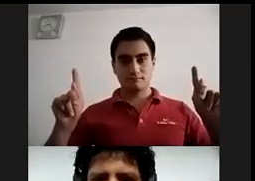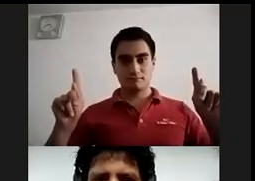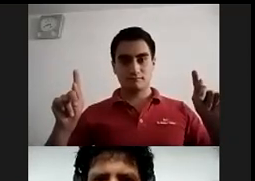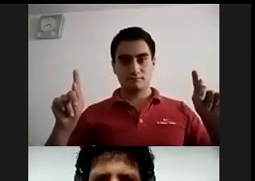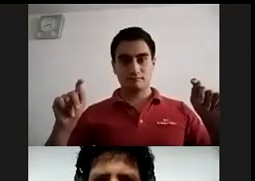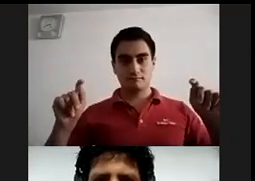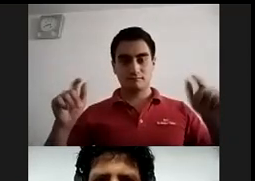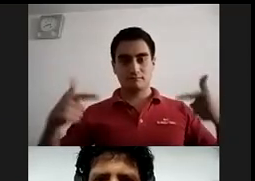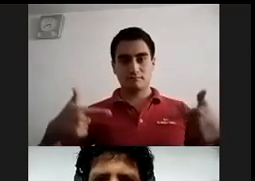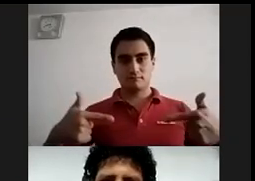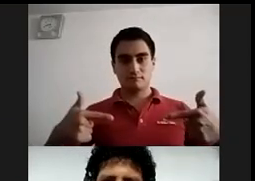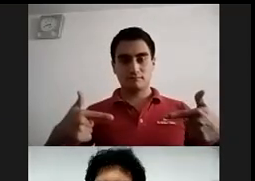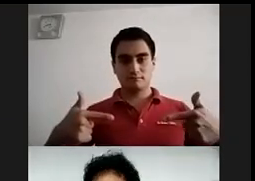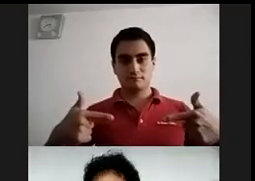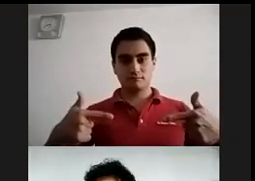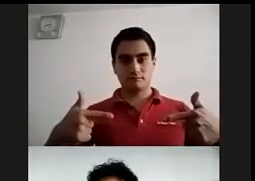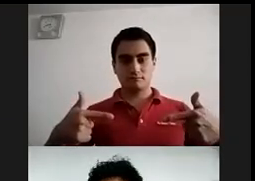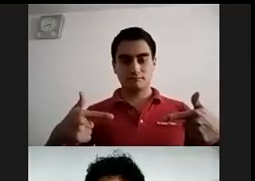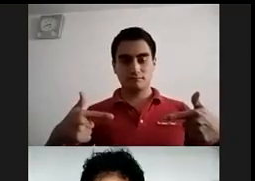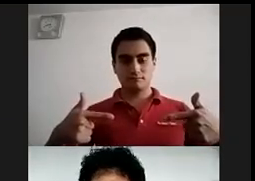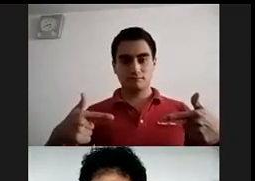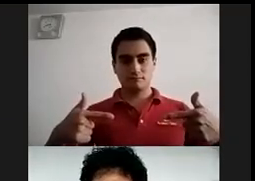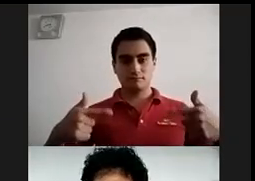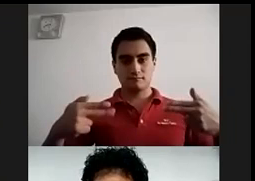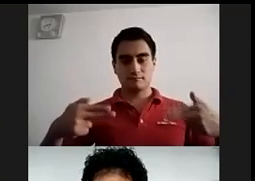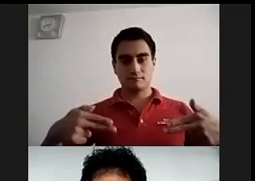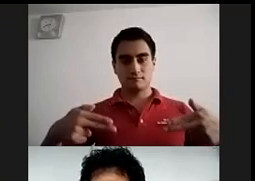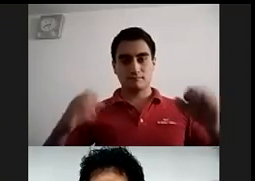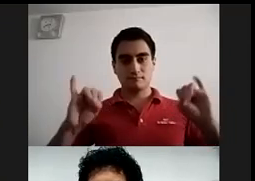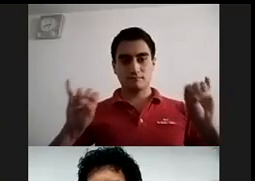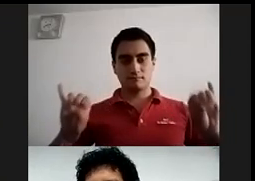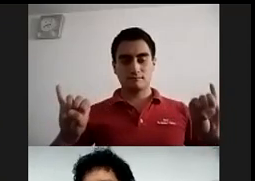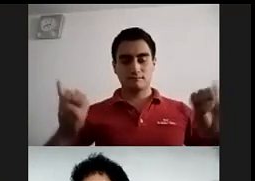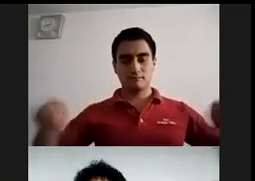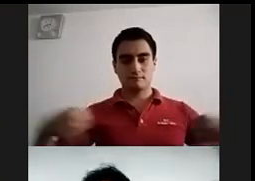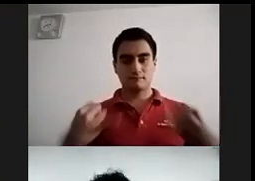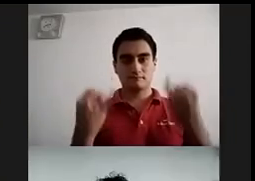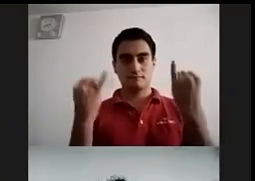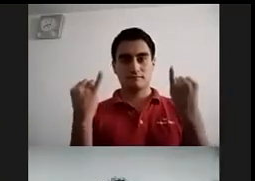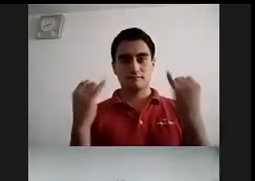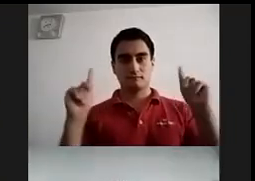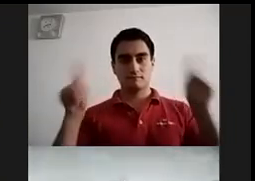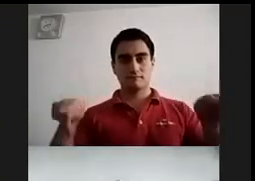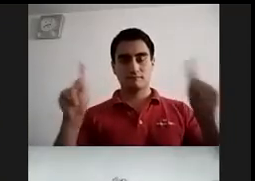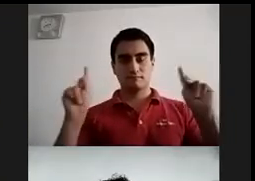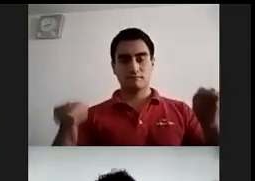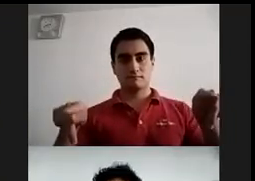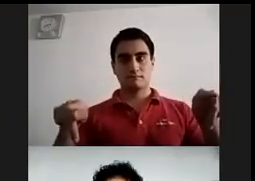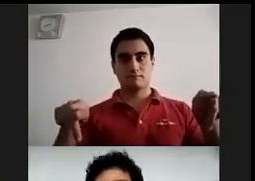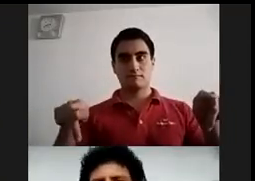principio la tuviste y ya estuviste bien. Pero ya volver a ingresar después de ese tiempo, ya no se podría. Lo importante de ustedes es que están